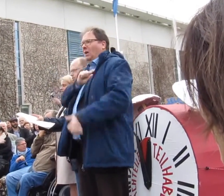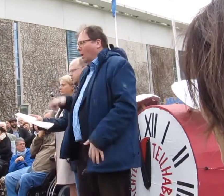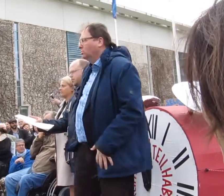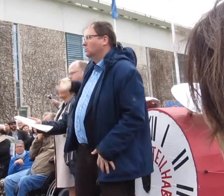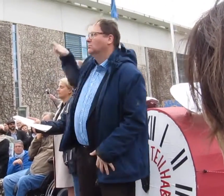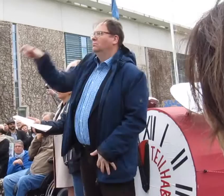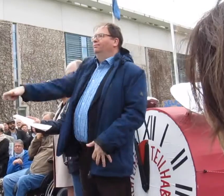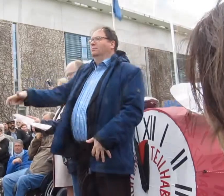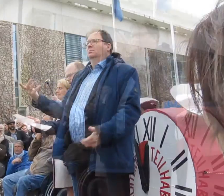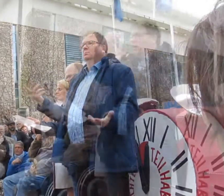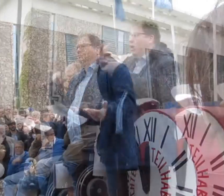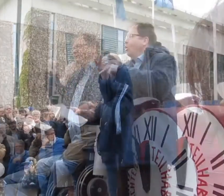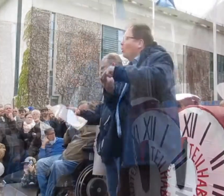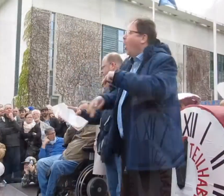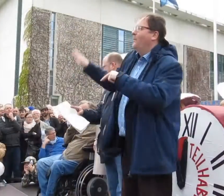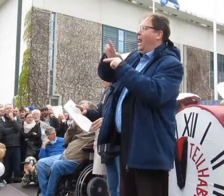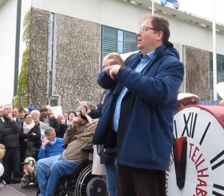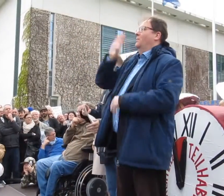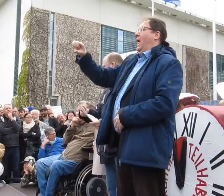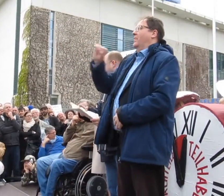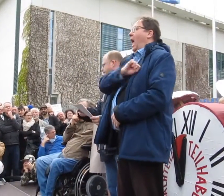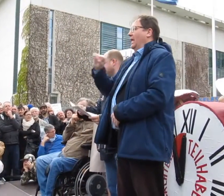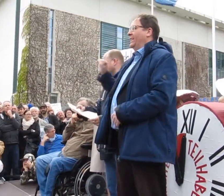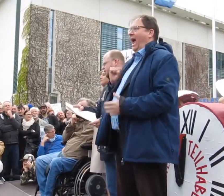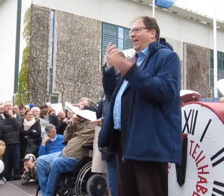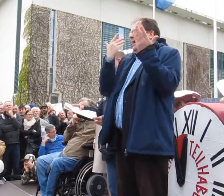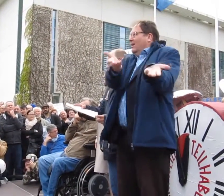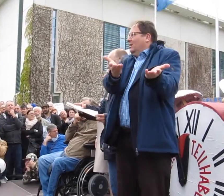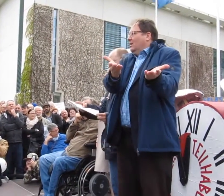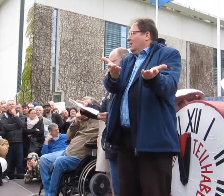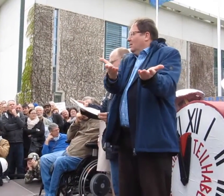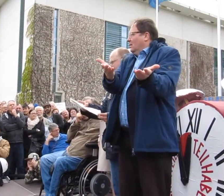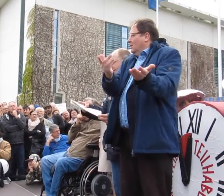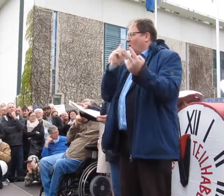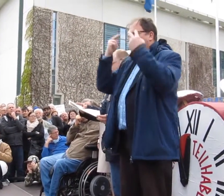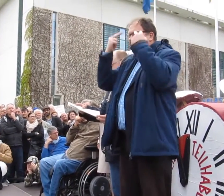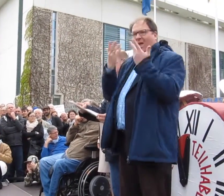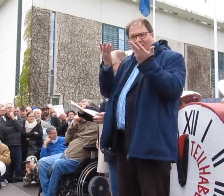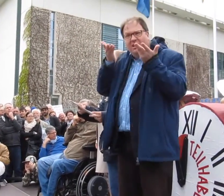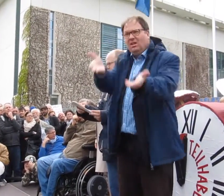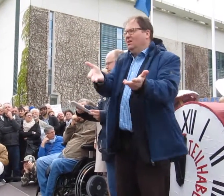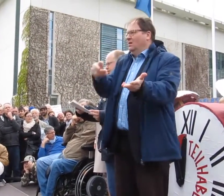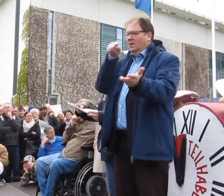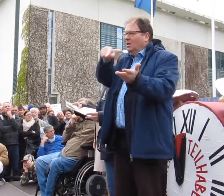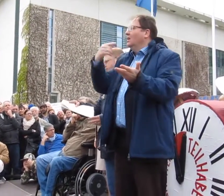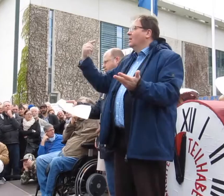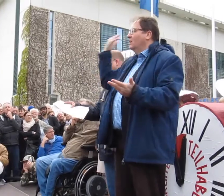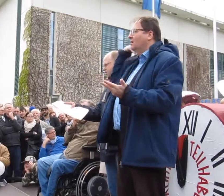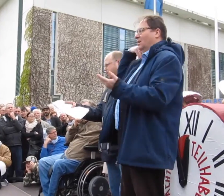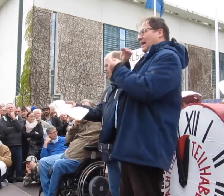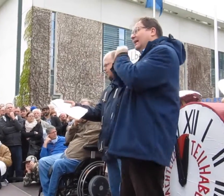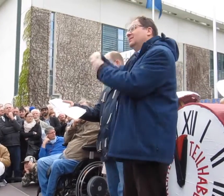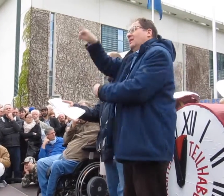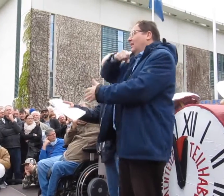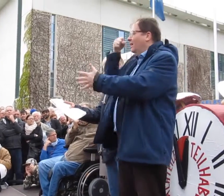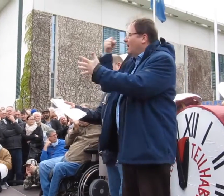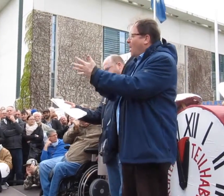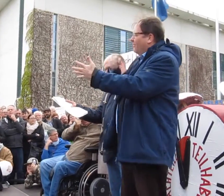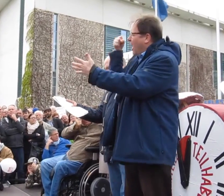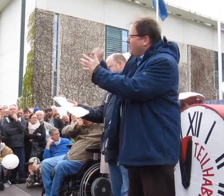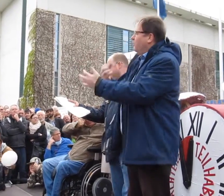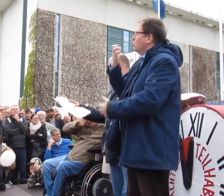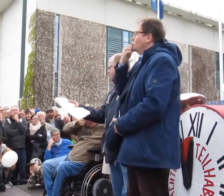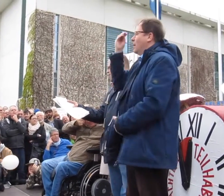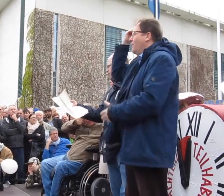Sachen selbst bezahlen, Kommunikationshilfe. Ne, es ist ja eine Doppelbenachteiligung. Sie hören nichts und sie sind blind. Wir